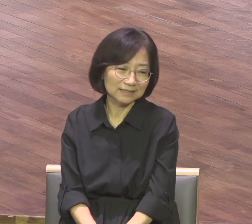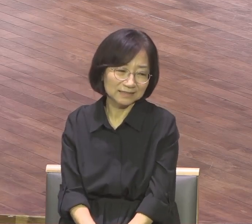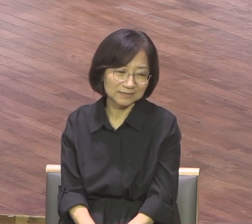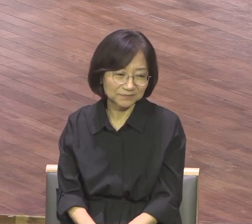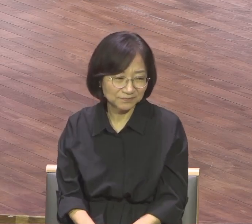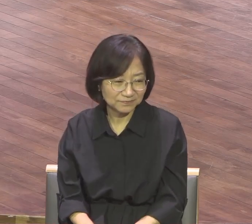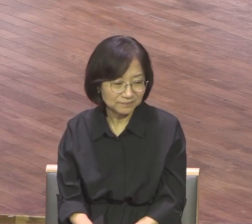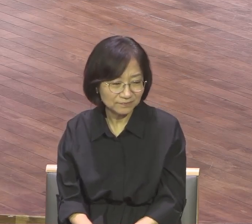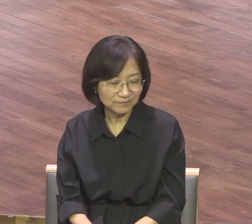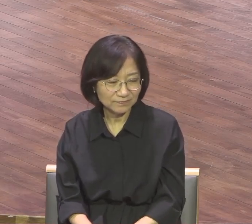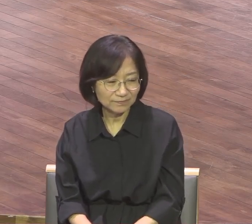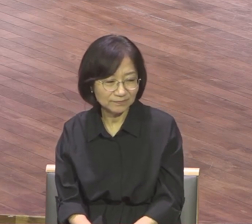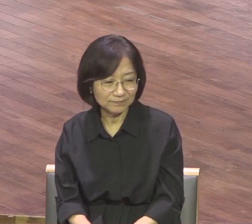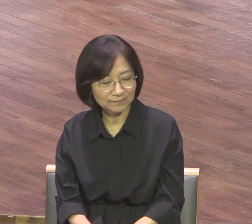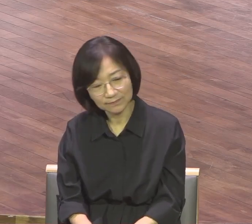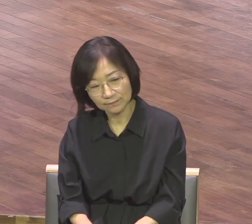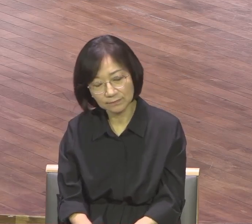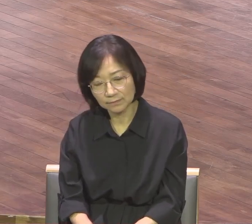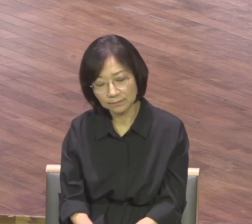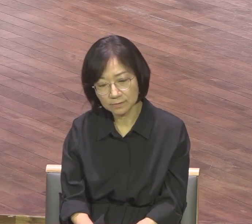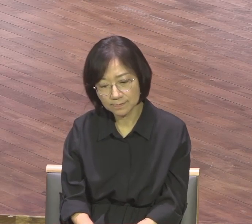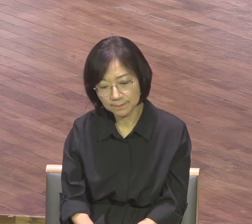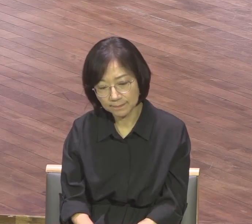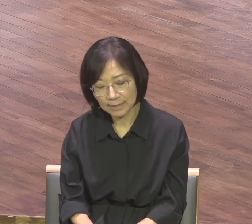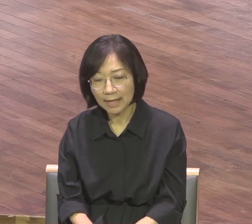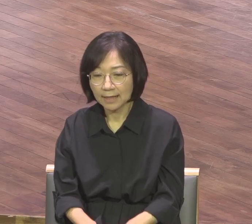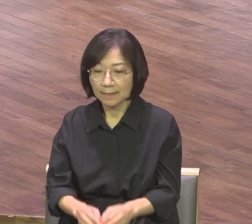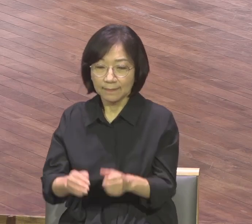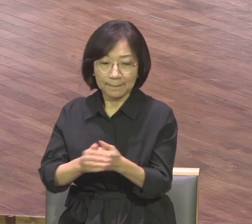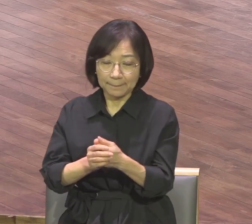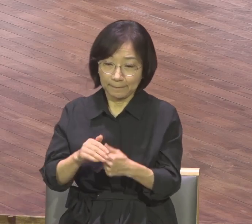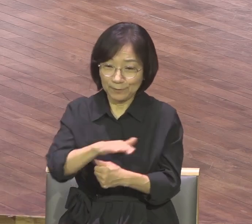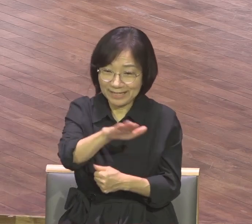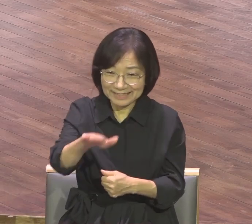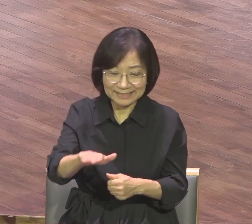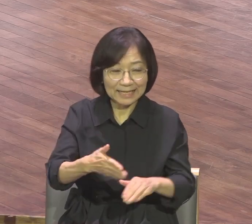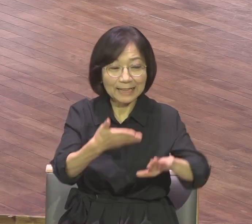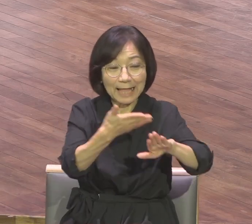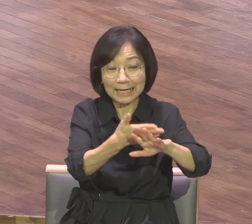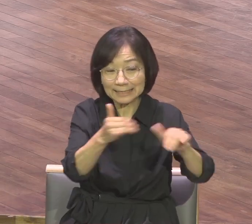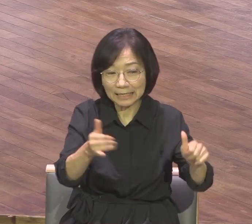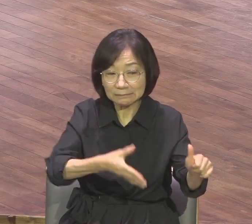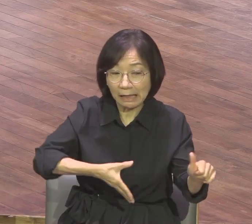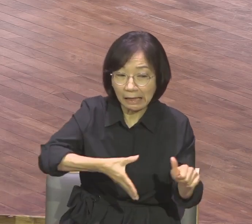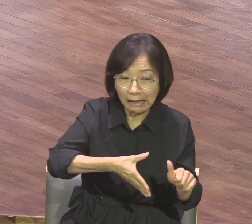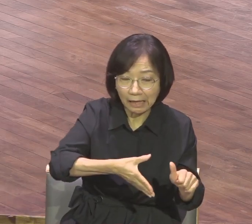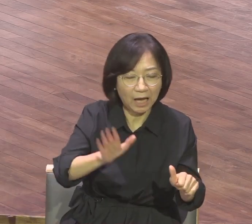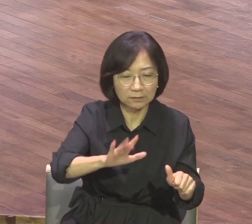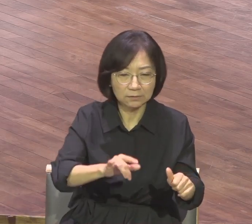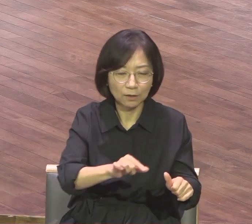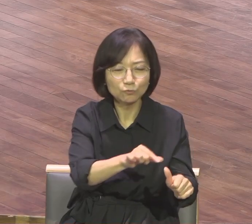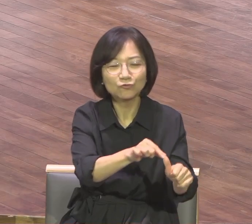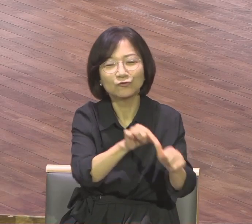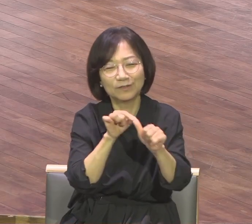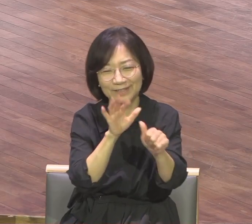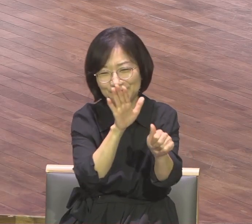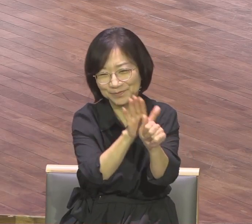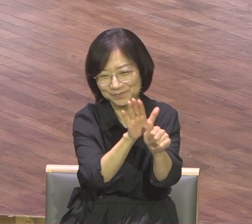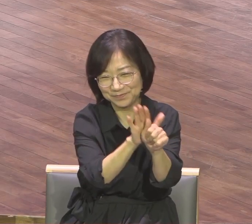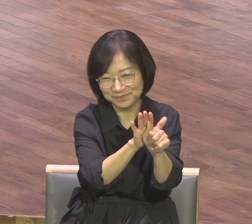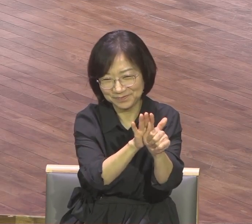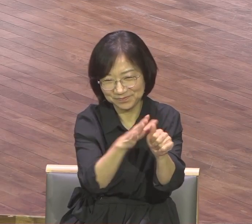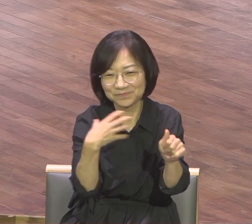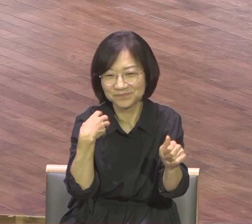그래서요 다른 사람을 우리 어떻게 해요? 목적이 뭐요? 살리는 다른 사람을 살리는 죽이는 게 아니에요. 살리는